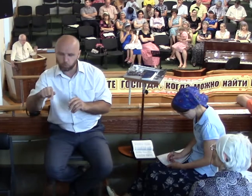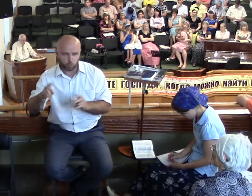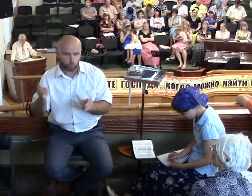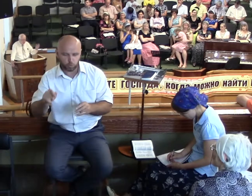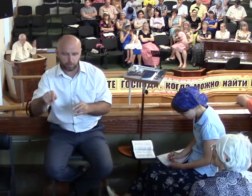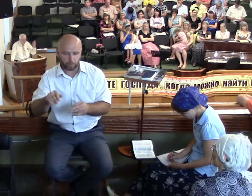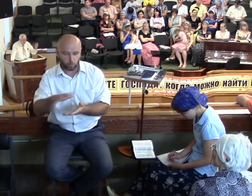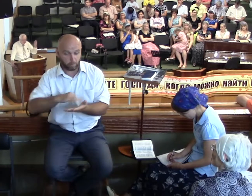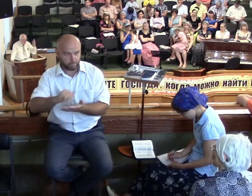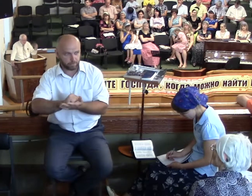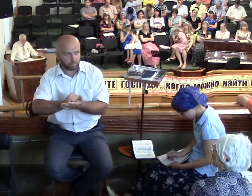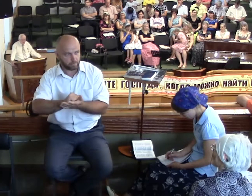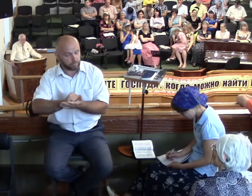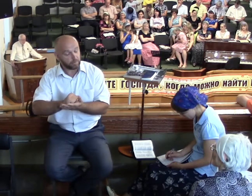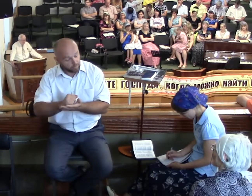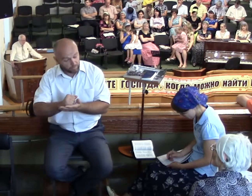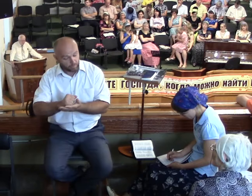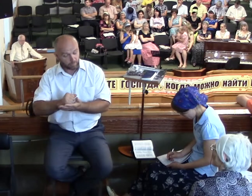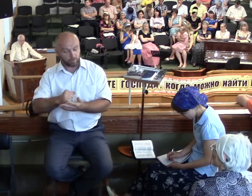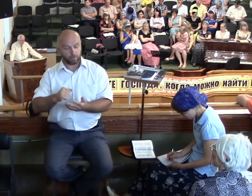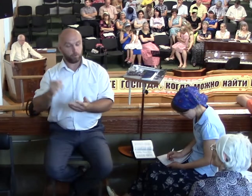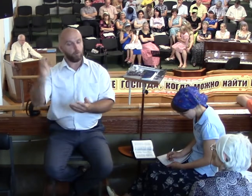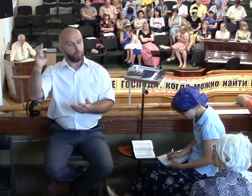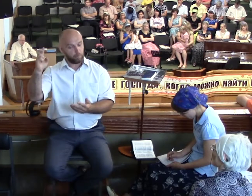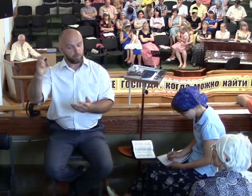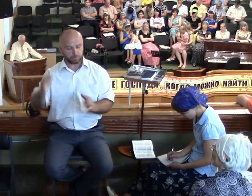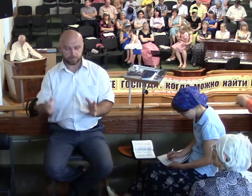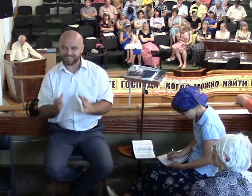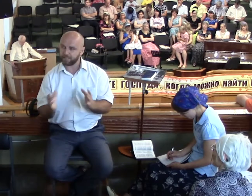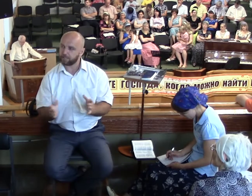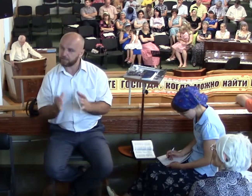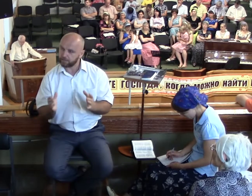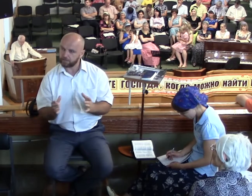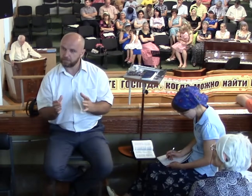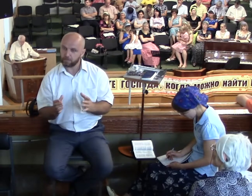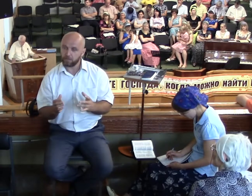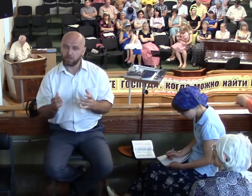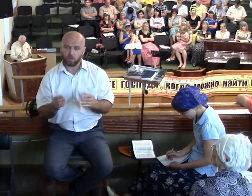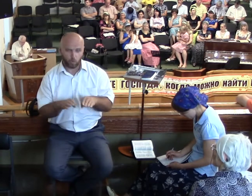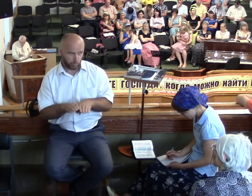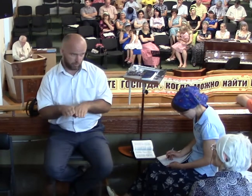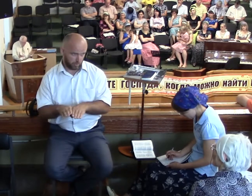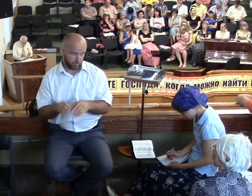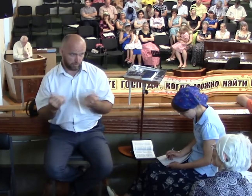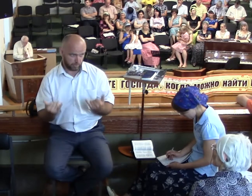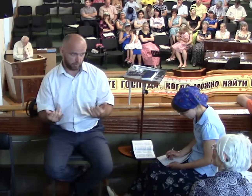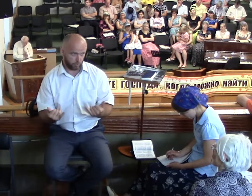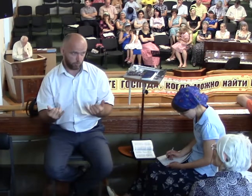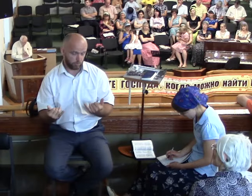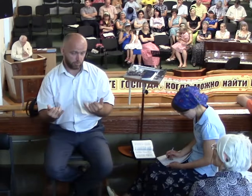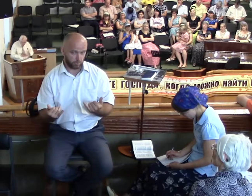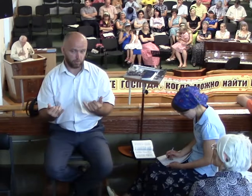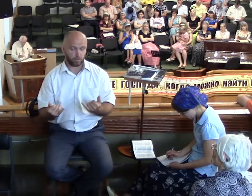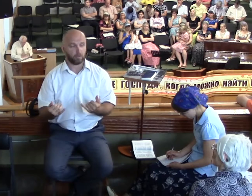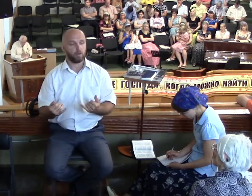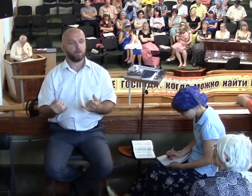были сохранить в этом языческом Вавилонском царстве. Друзья дорогие, и вот укреплять